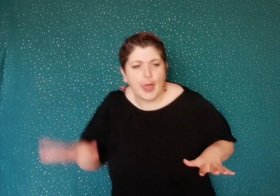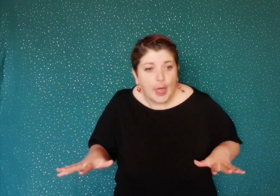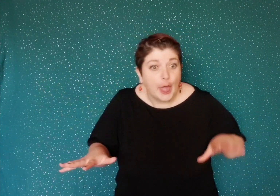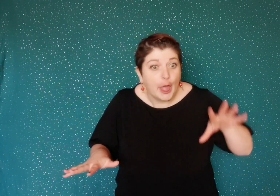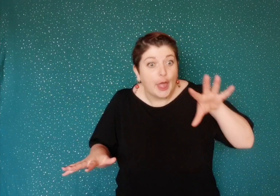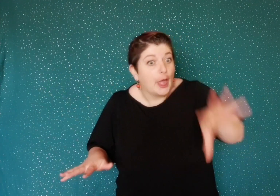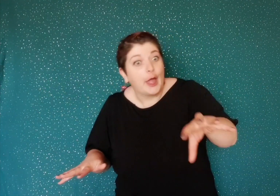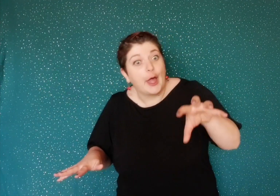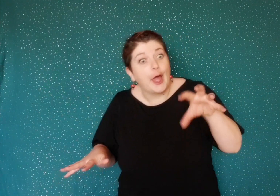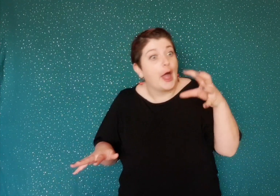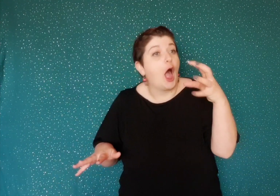bâton?